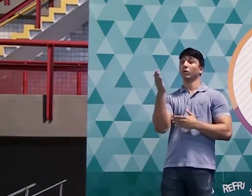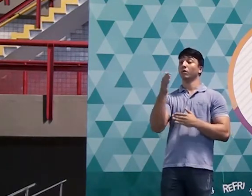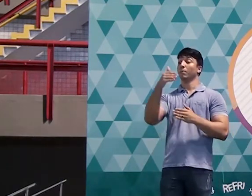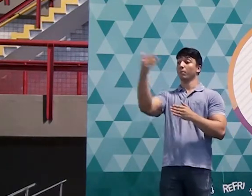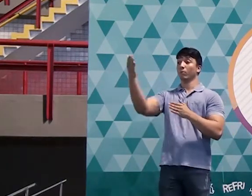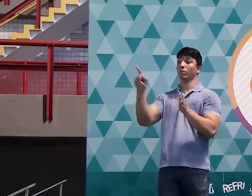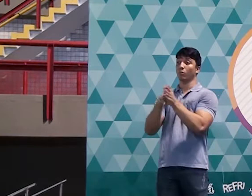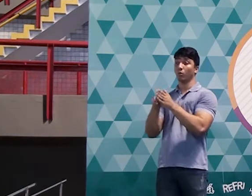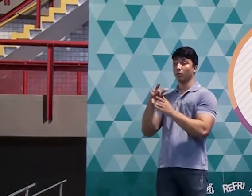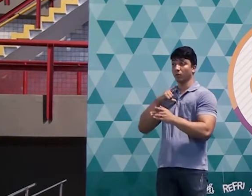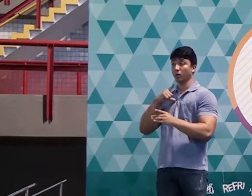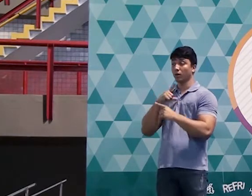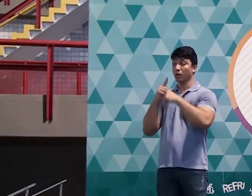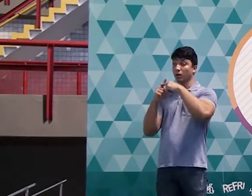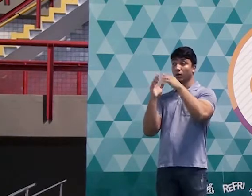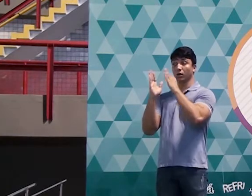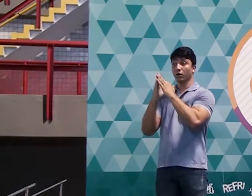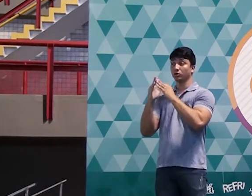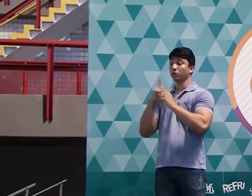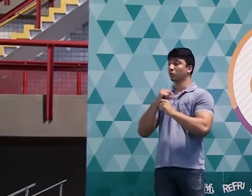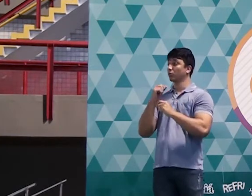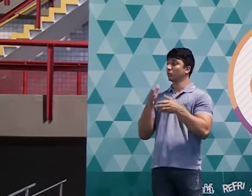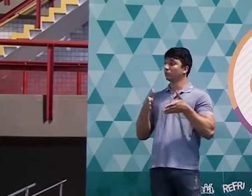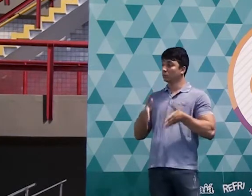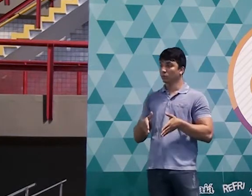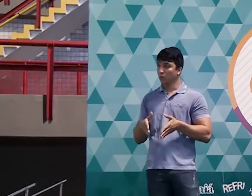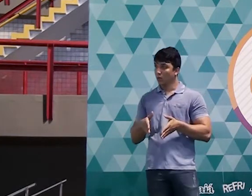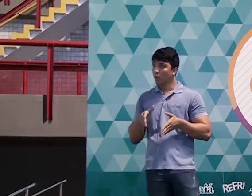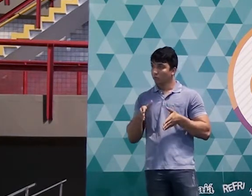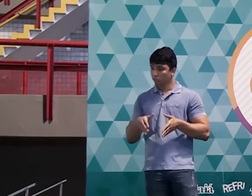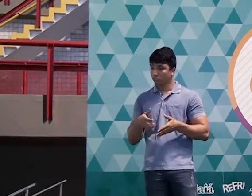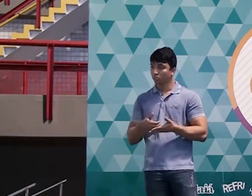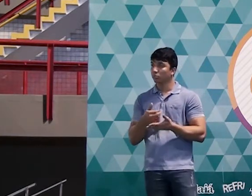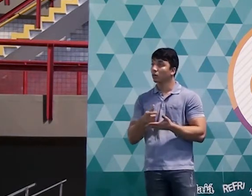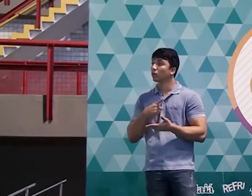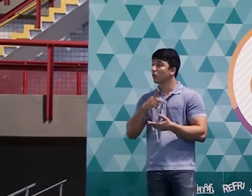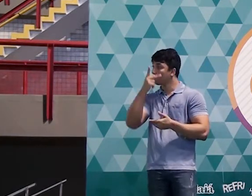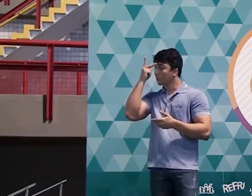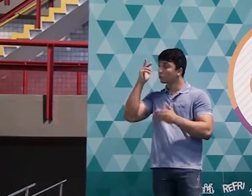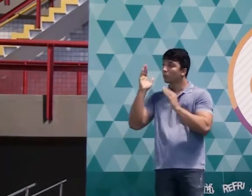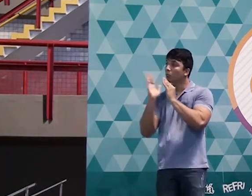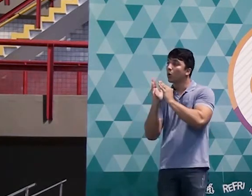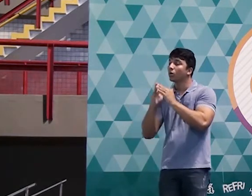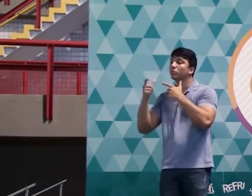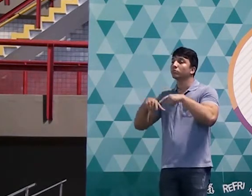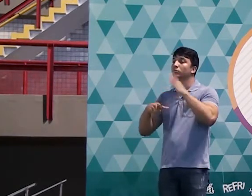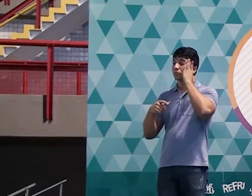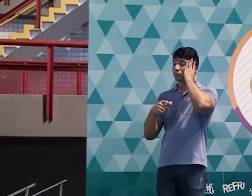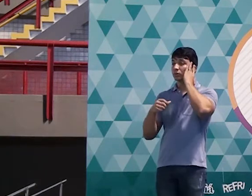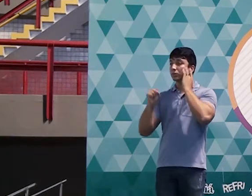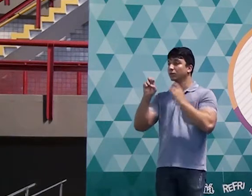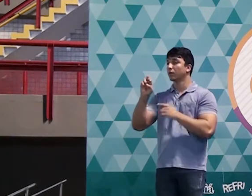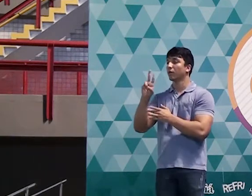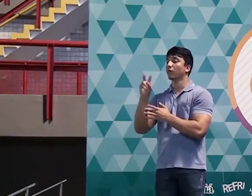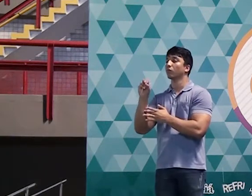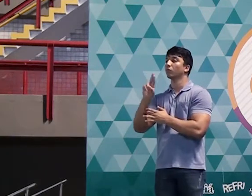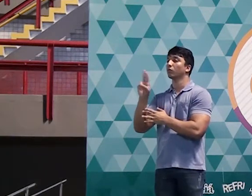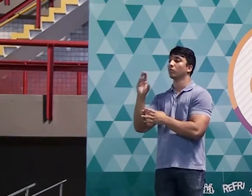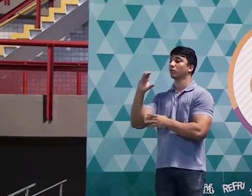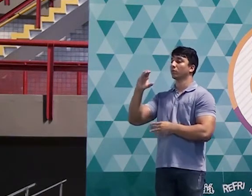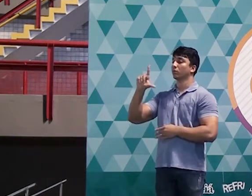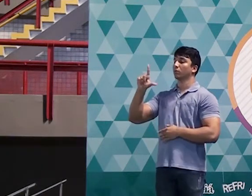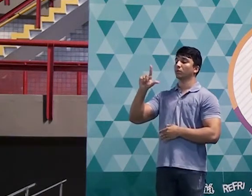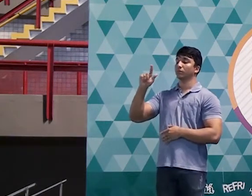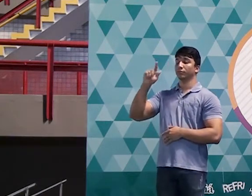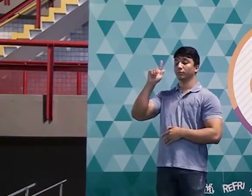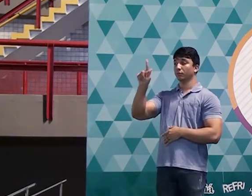igreja, a gente tem um cemitériozinho e tem onde o servo mora. A casa do servo a gente chama de gleba,